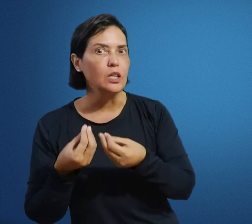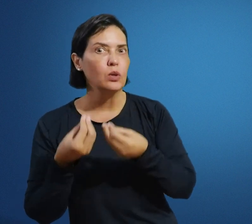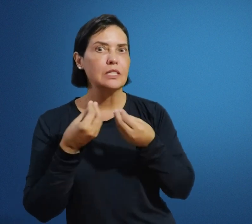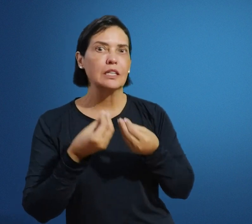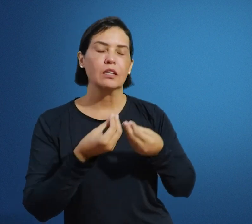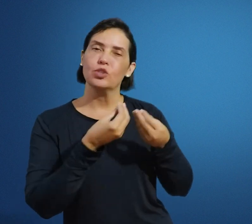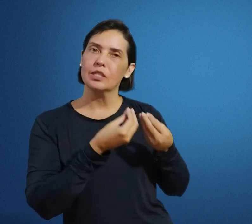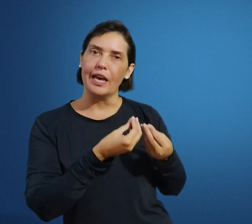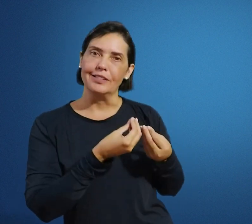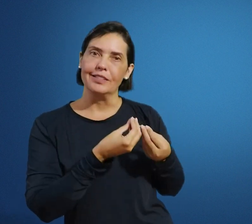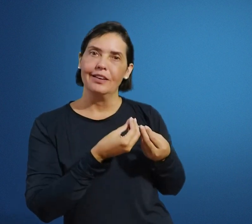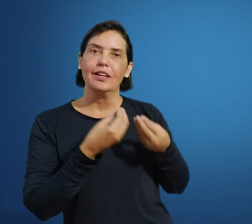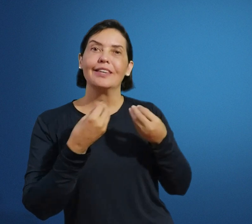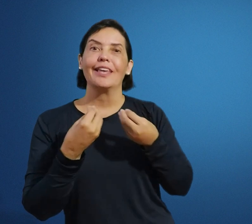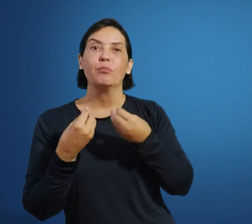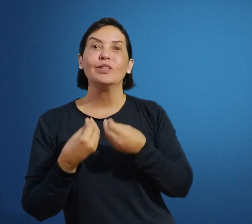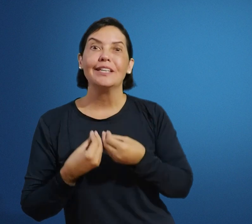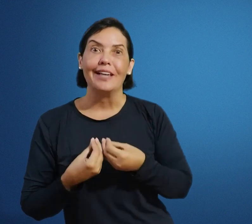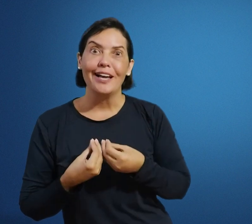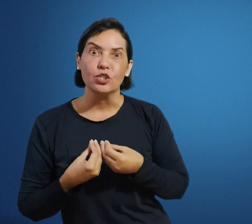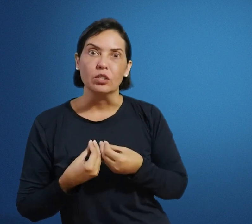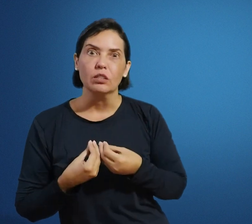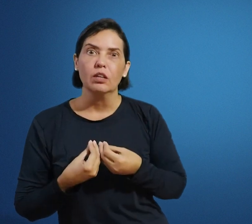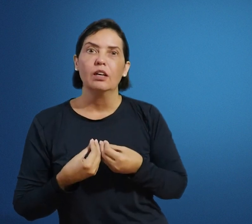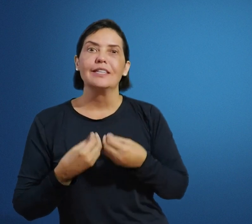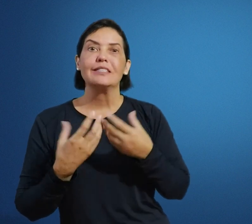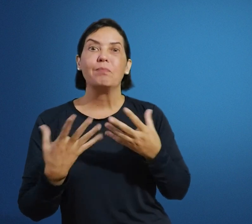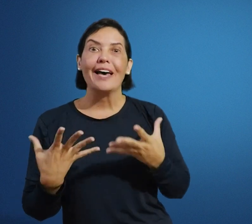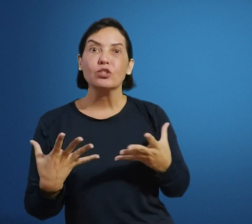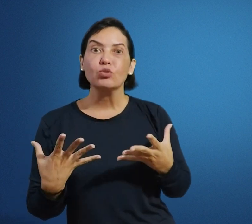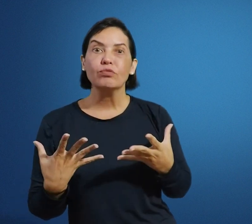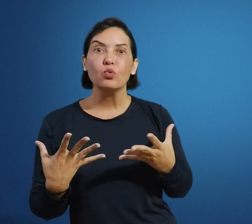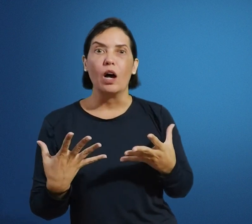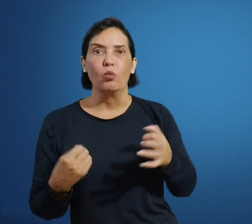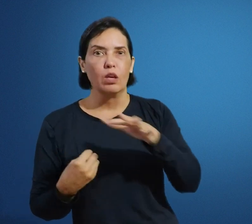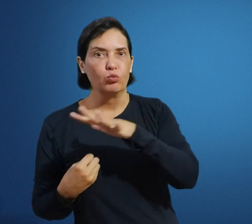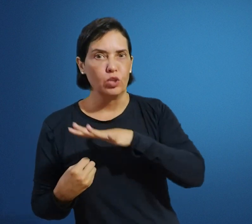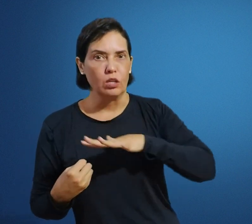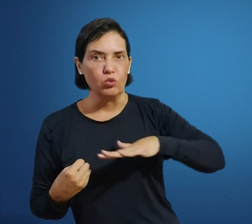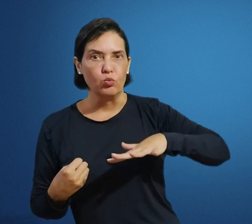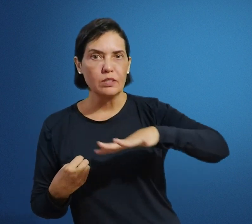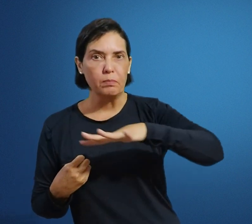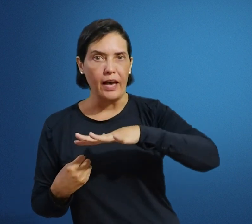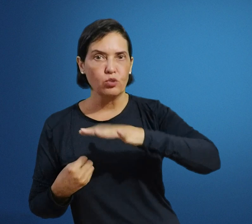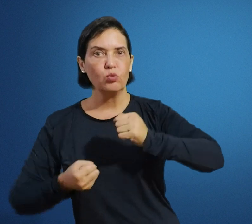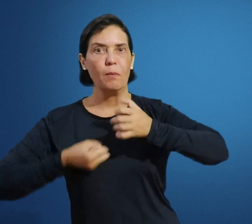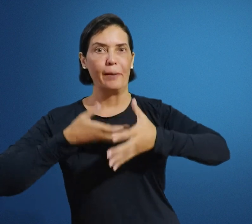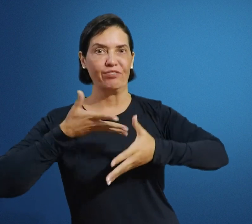Língua Brasileira de Sinais, que tem a modalidade espaço visual. Eu utilizo o espaço para